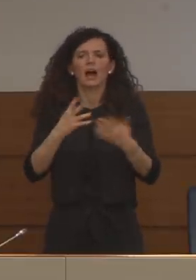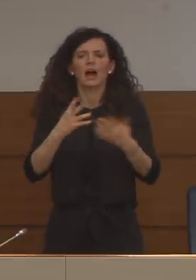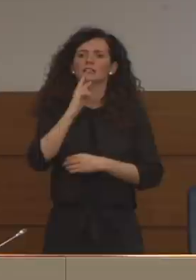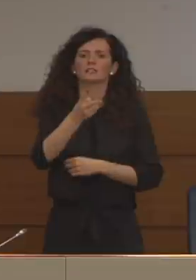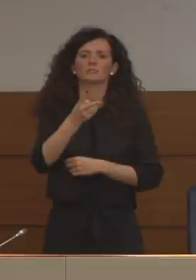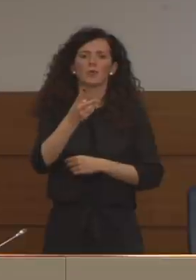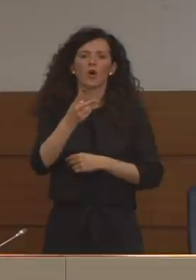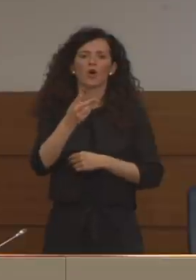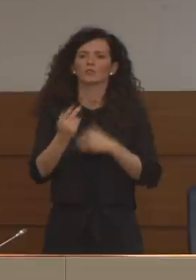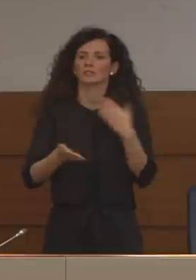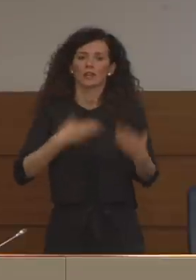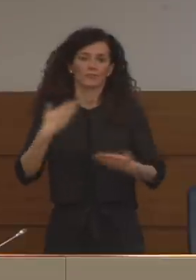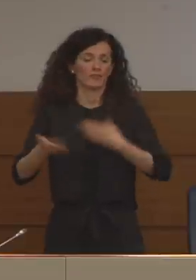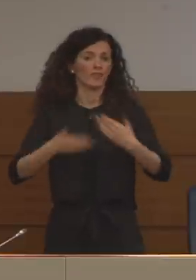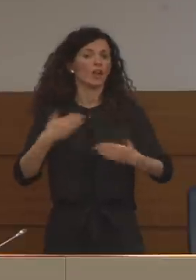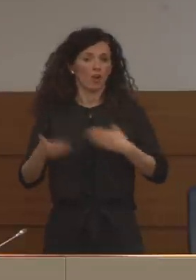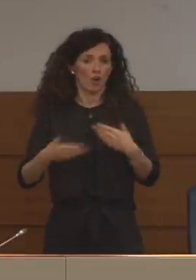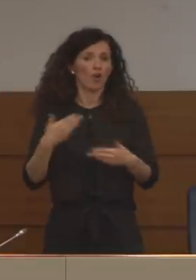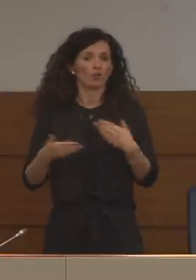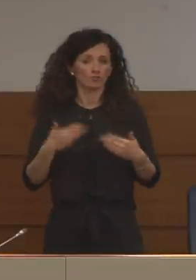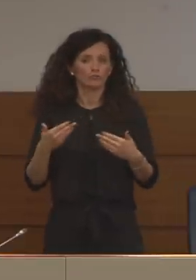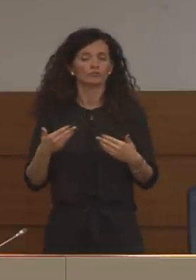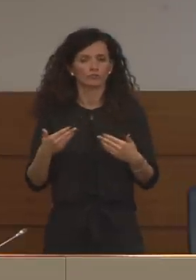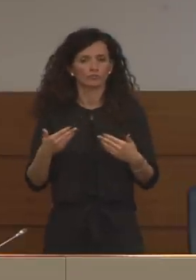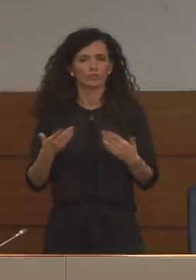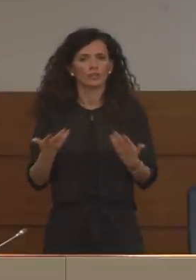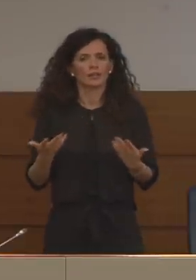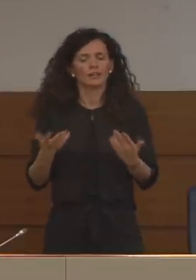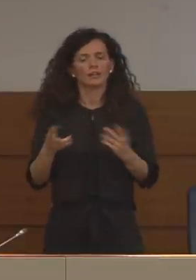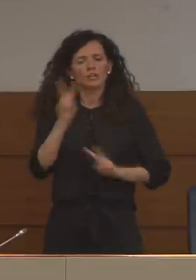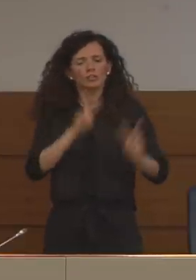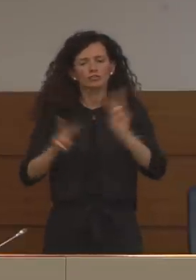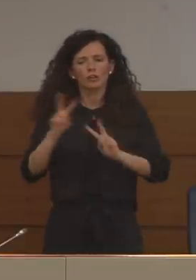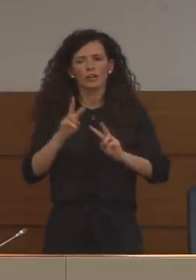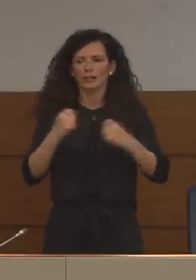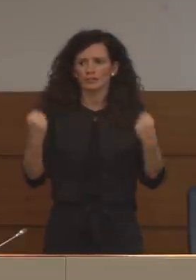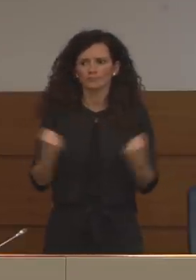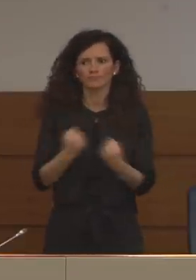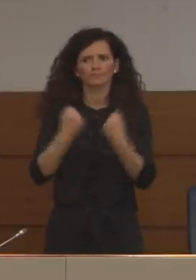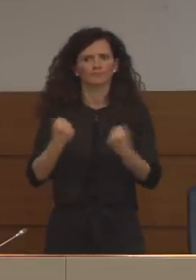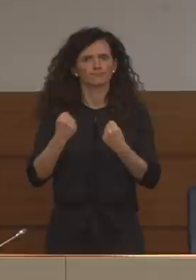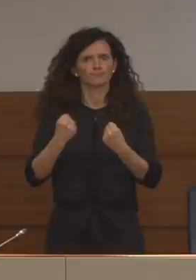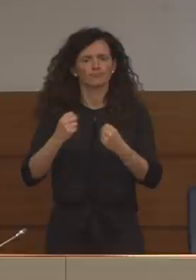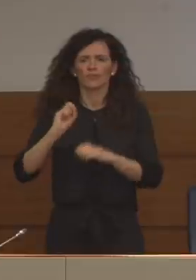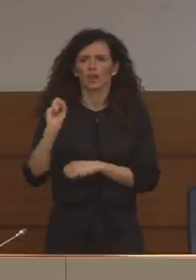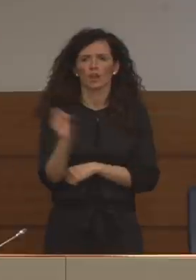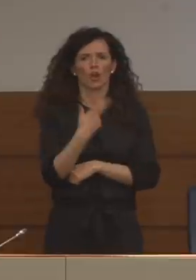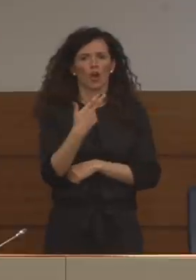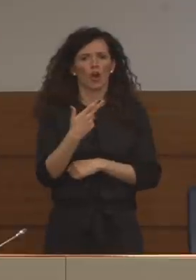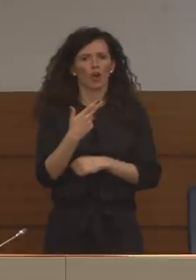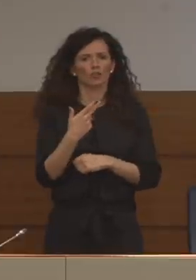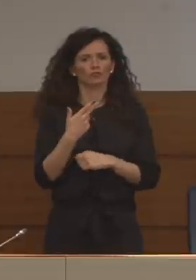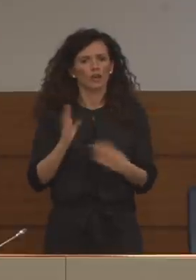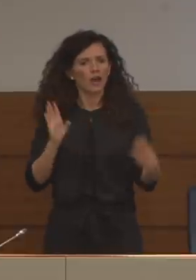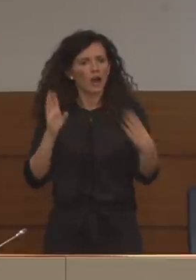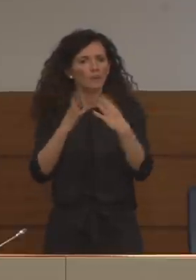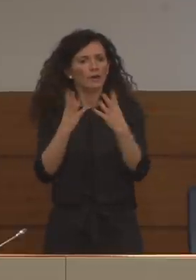e di cercare di attivare nel modo più veloce possibile